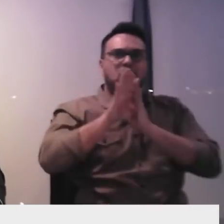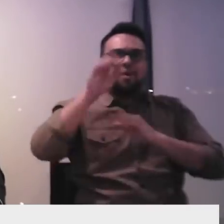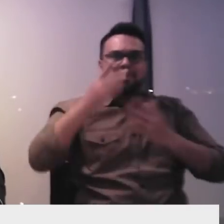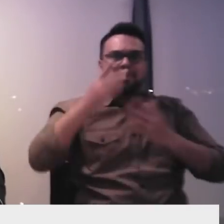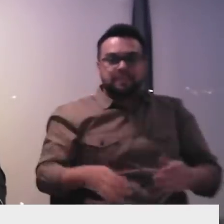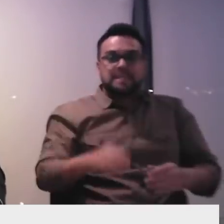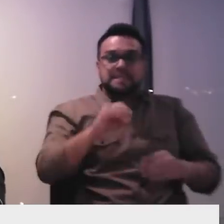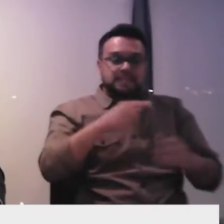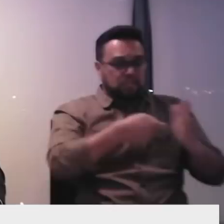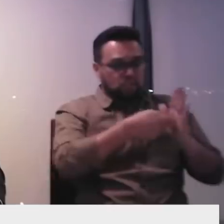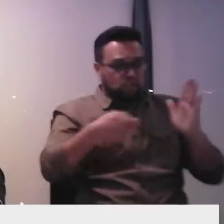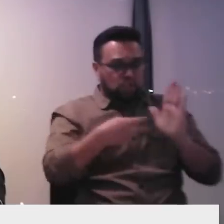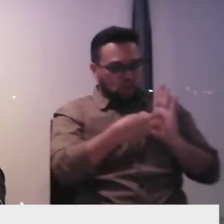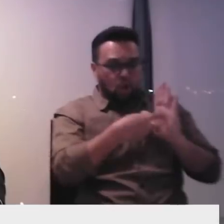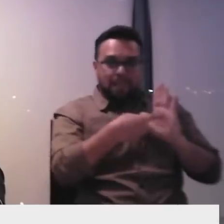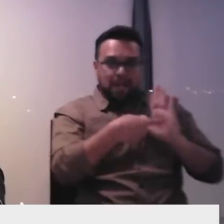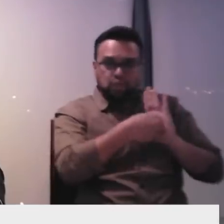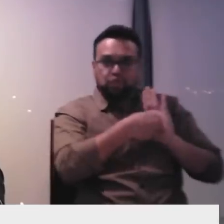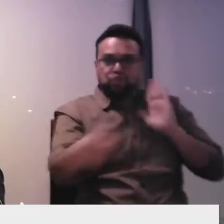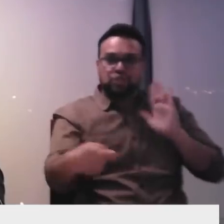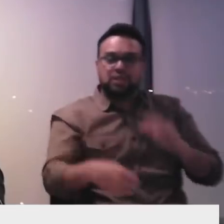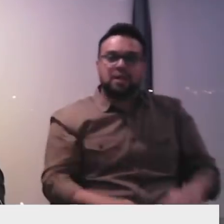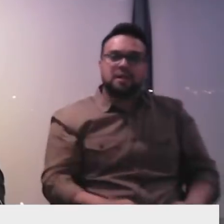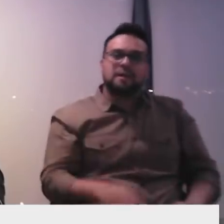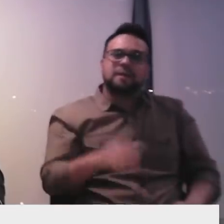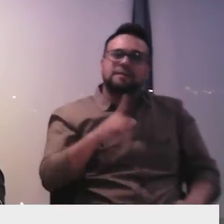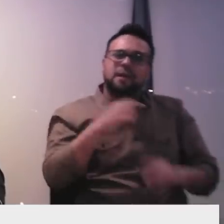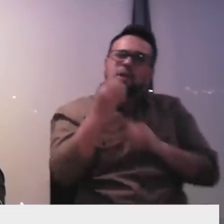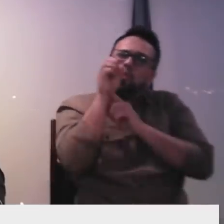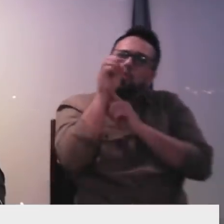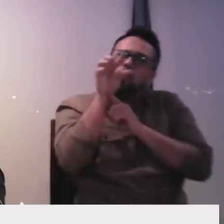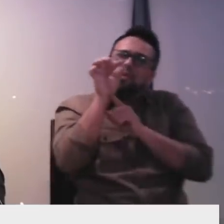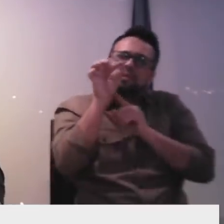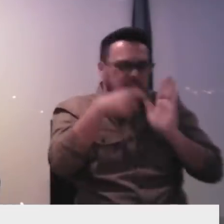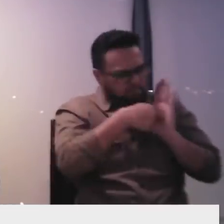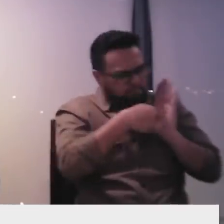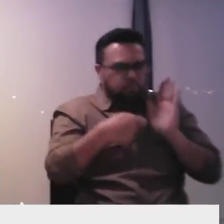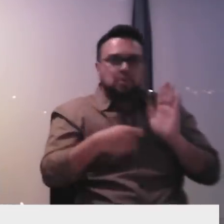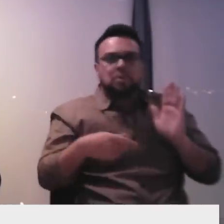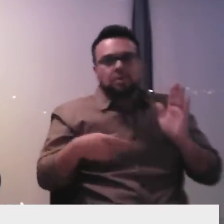Se você puder desligar uma tomada aí, que tem aquela luzinha pequenininha, né? Que